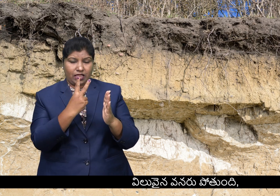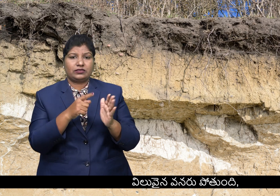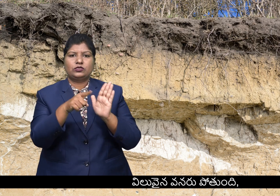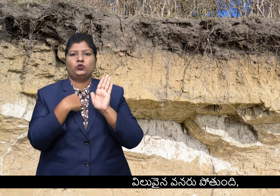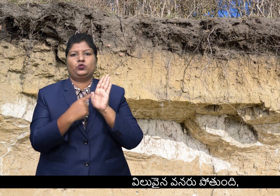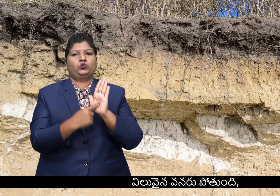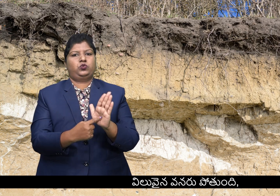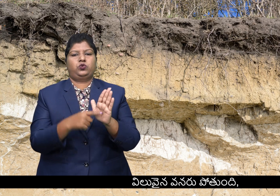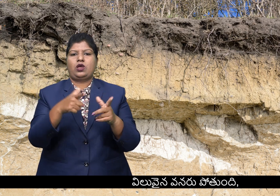విలువైన వనరు పోతుంది.